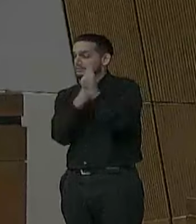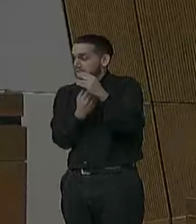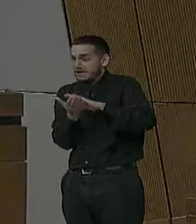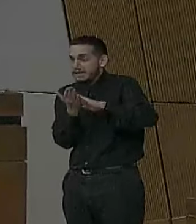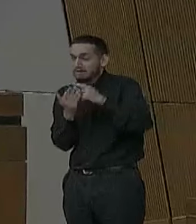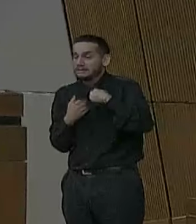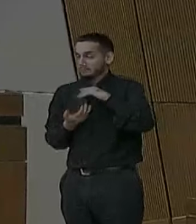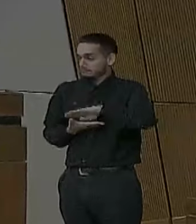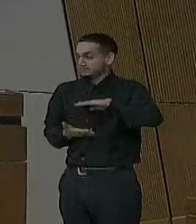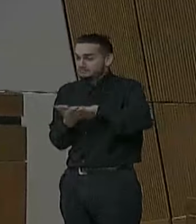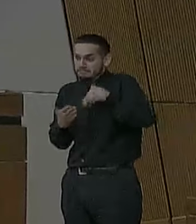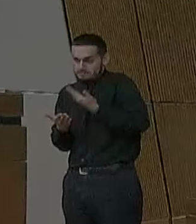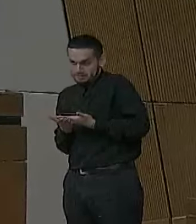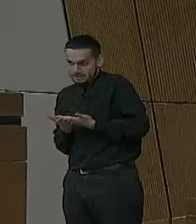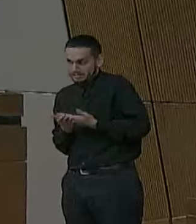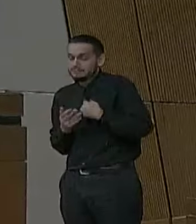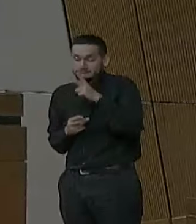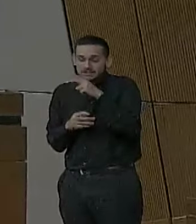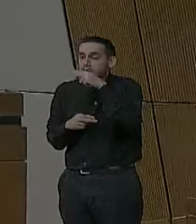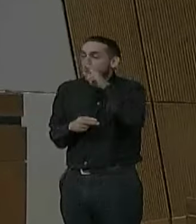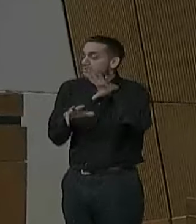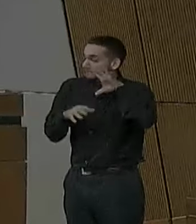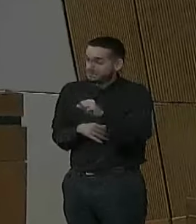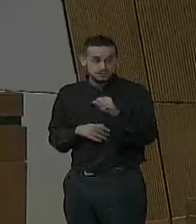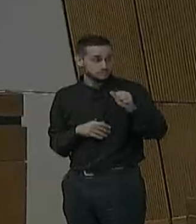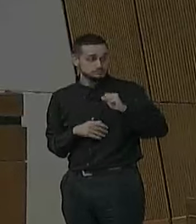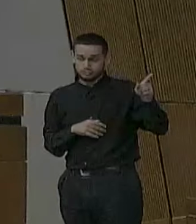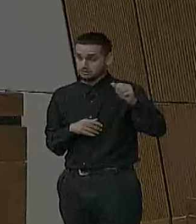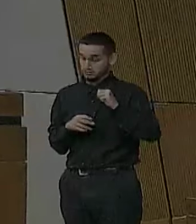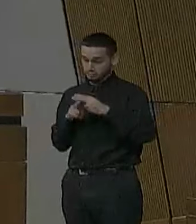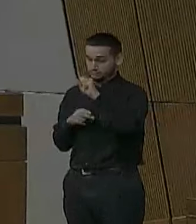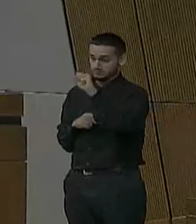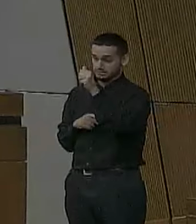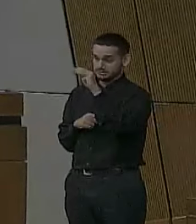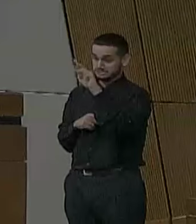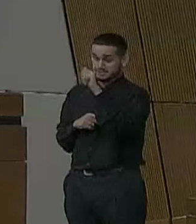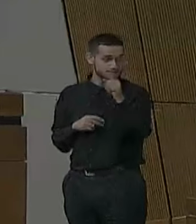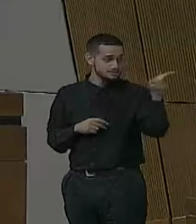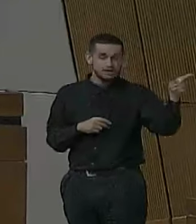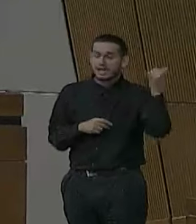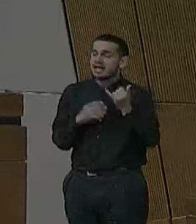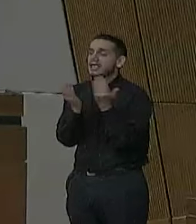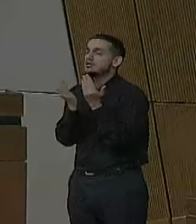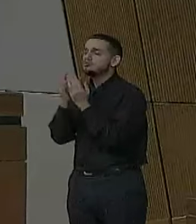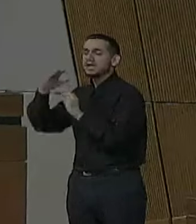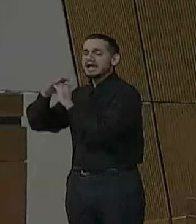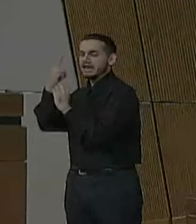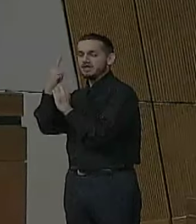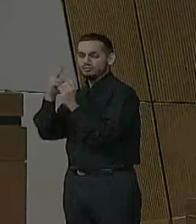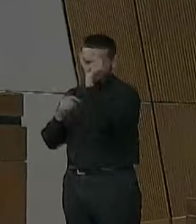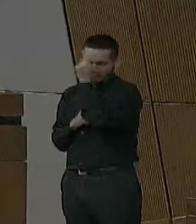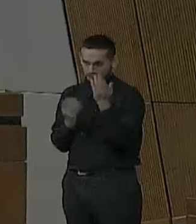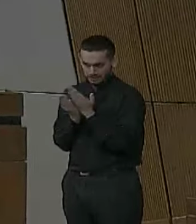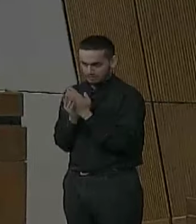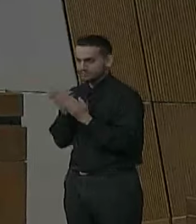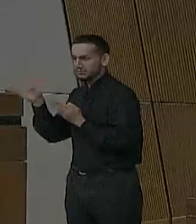¿verdad? Un caso como este sería la compañera Samira Ríos, que está estudiando dos carreras, que se está